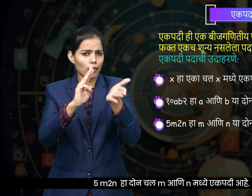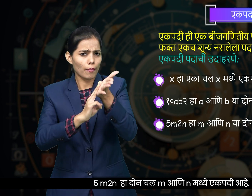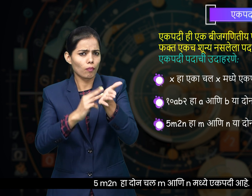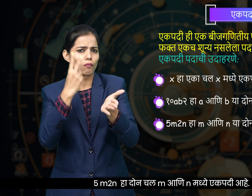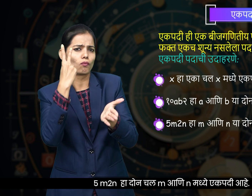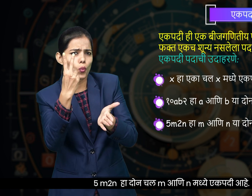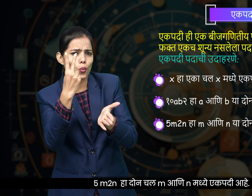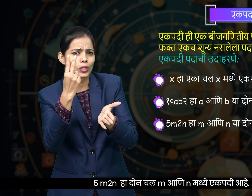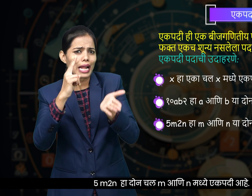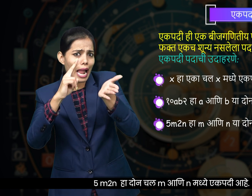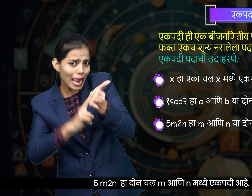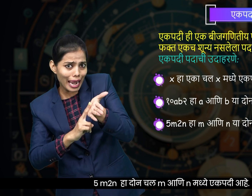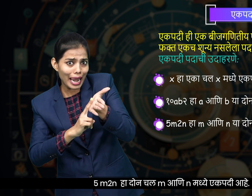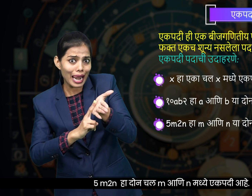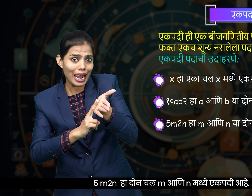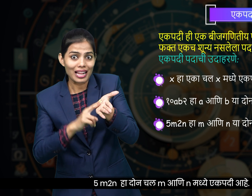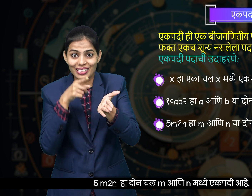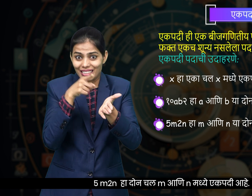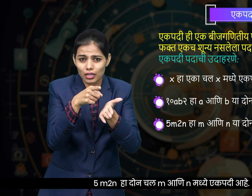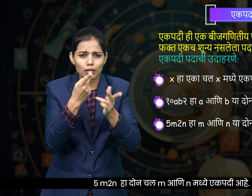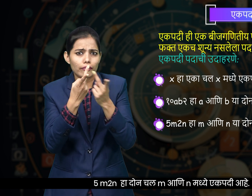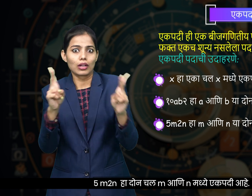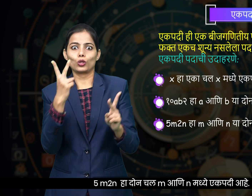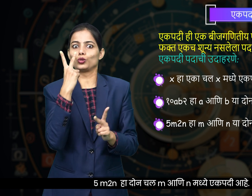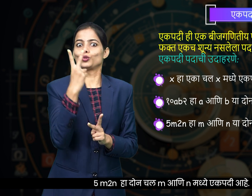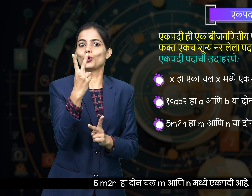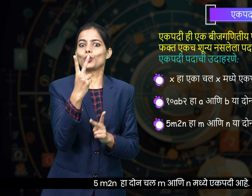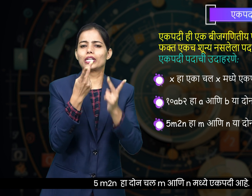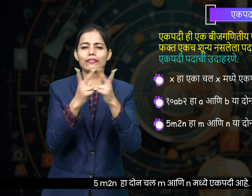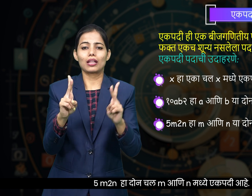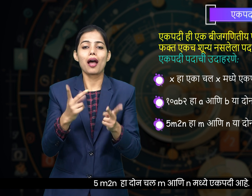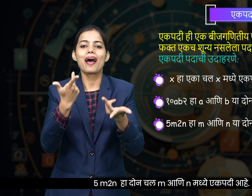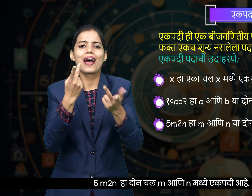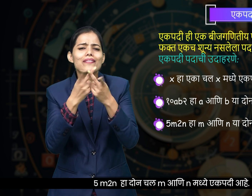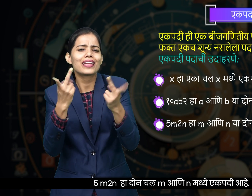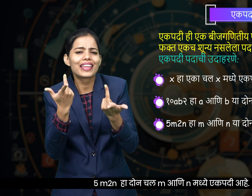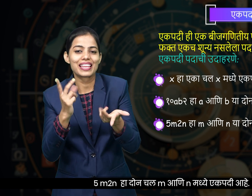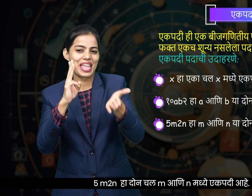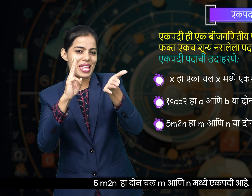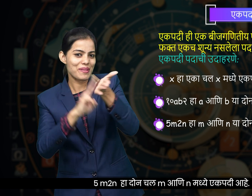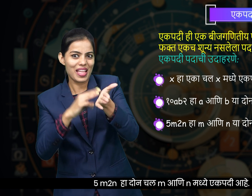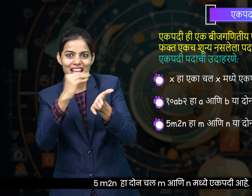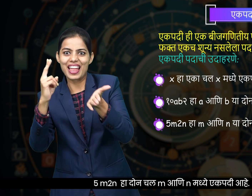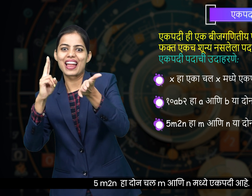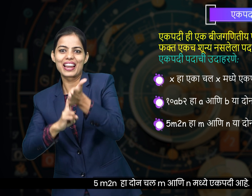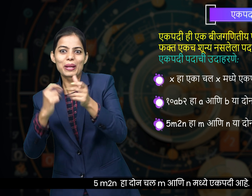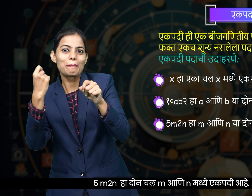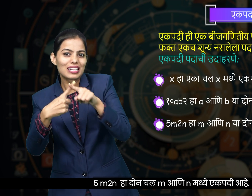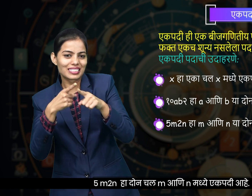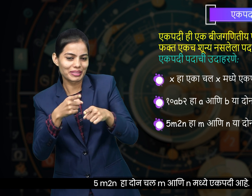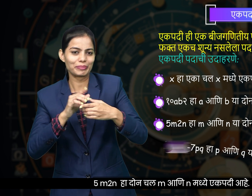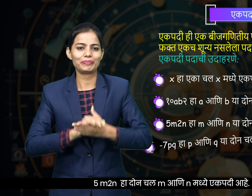पाच मीटर वर्ग n हा 2 चल m आणि n मध्ये एकपदी आहे.